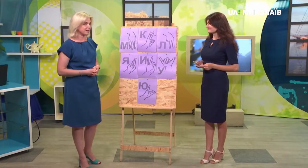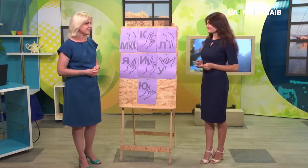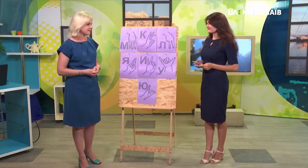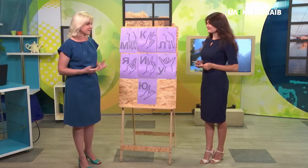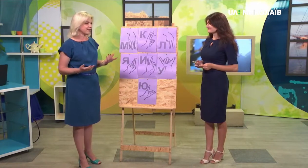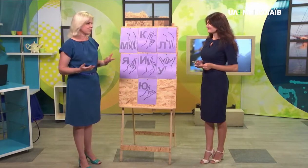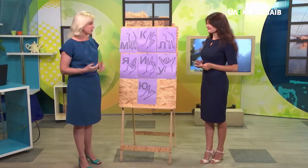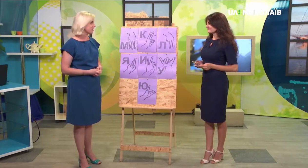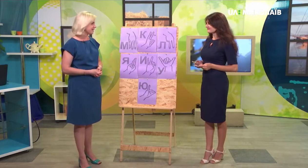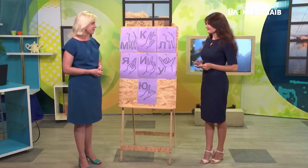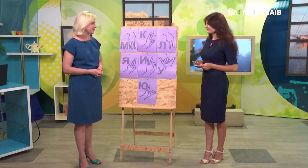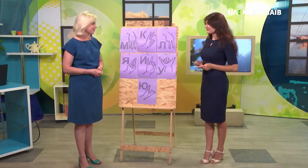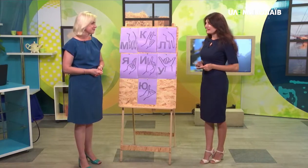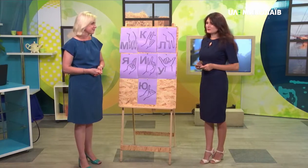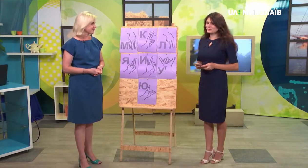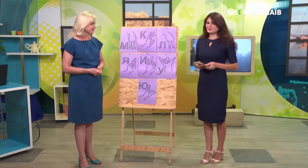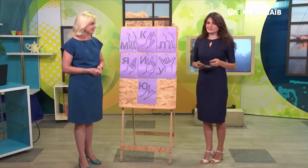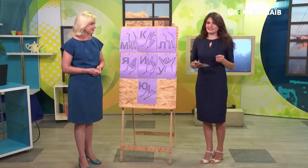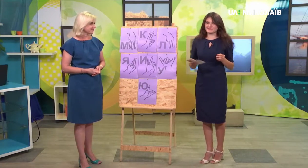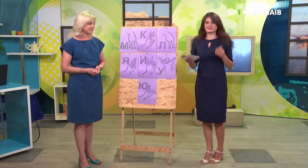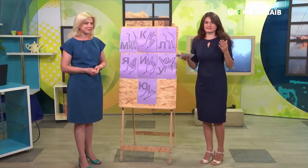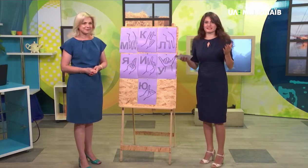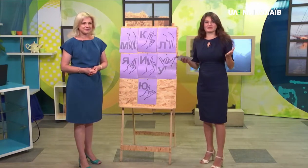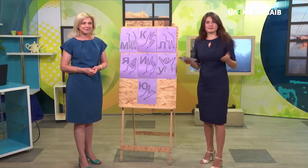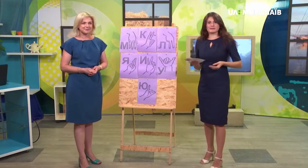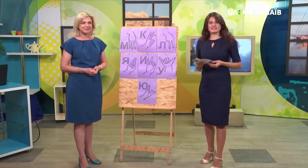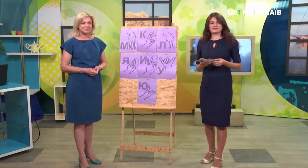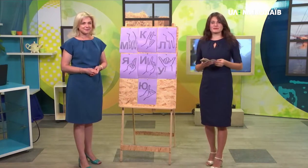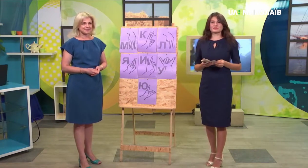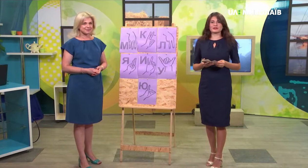досягнення та такий короткий термін. Ну, друзі, як ви бачили, ми віртуально з